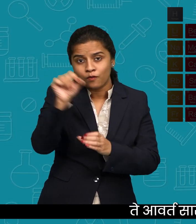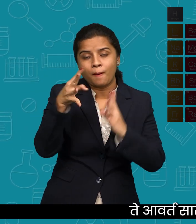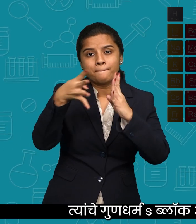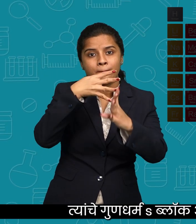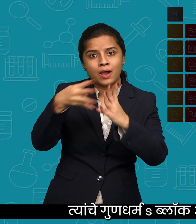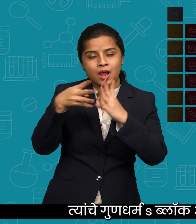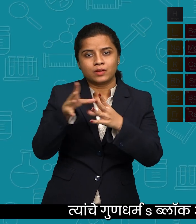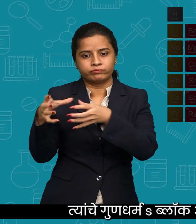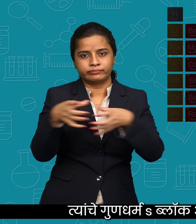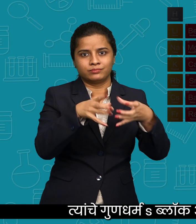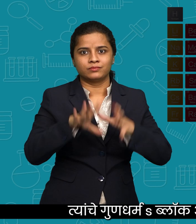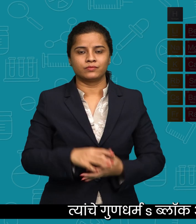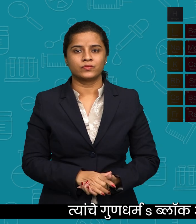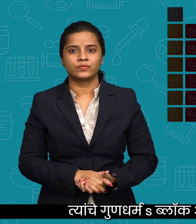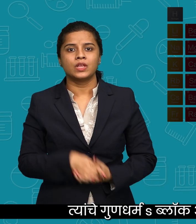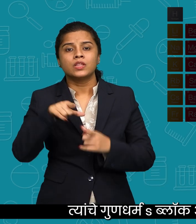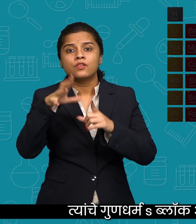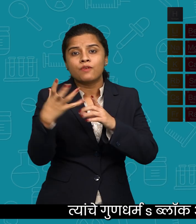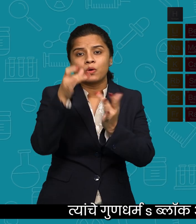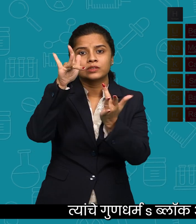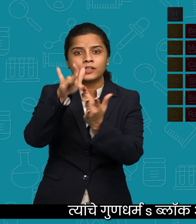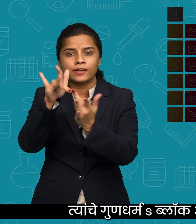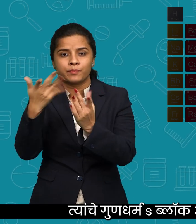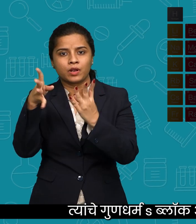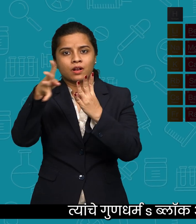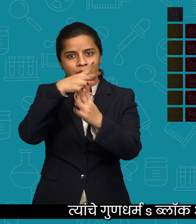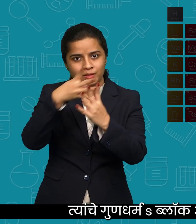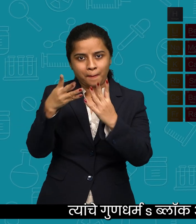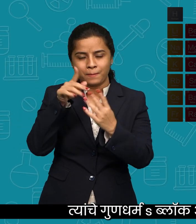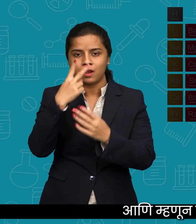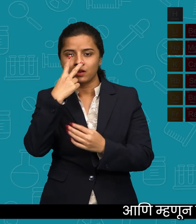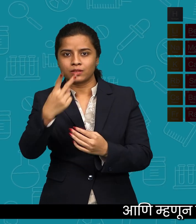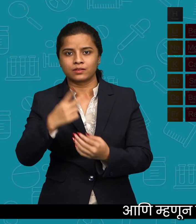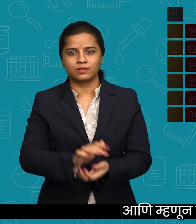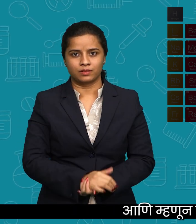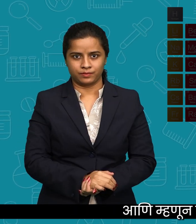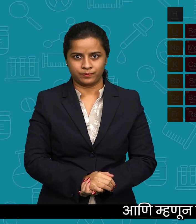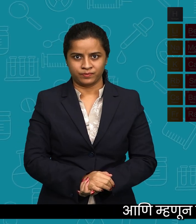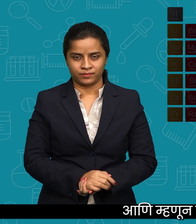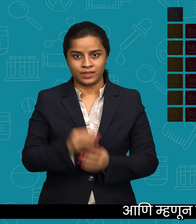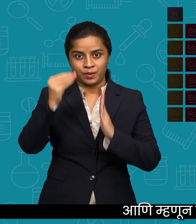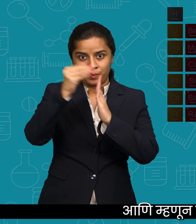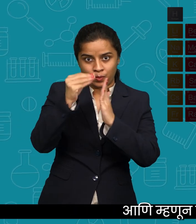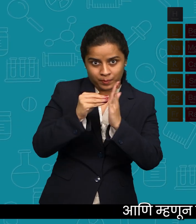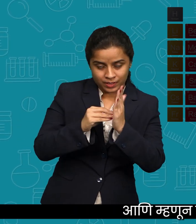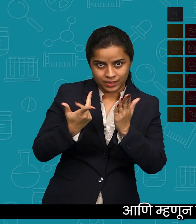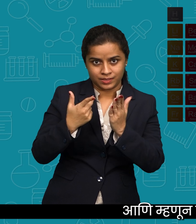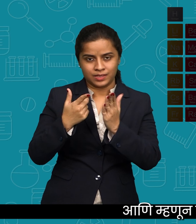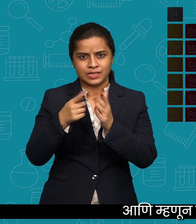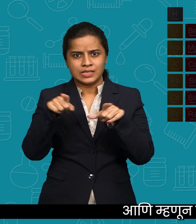आढळतात. त्यांचे गुणधर्म एस ब्लॉक आणि पी ब्लॉक घटकांच्या मध्यवर्ती आहेत आणि म्हणून त्यांना संक्रमण घटक